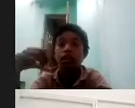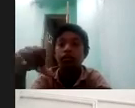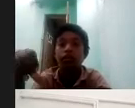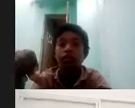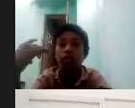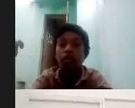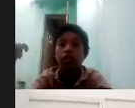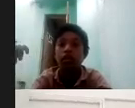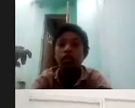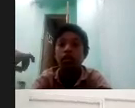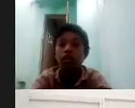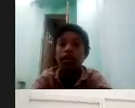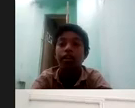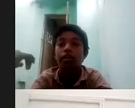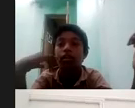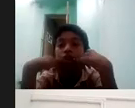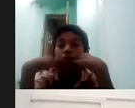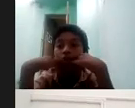రెడ్డి అఖిల్ స్మైలీ వేసాడా?